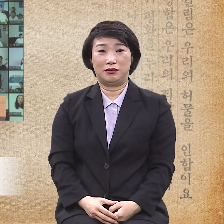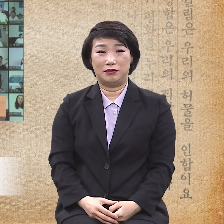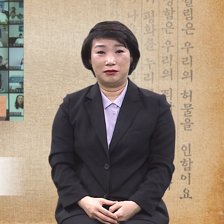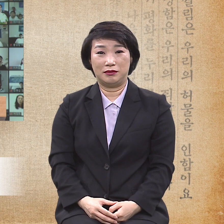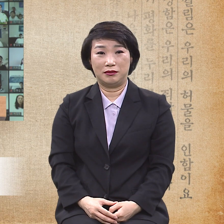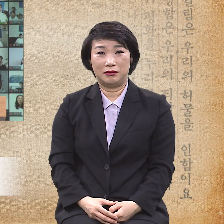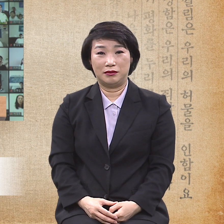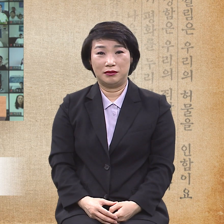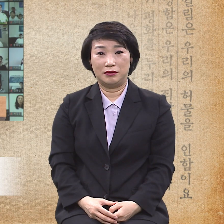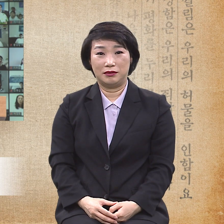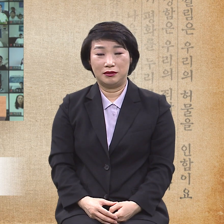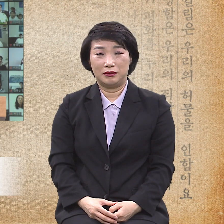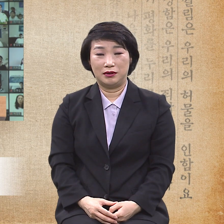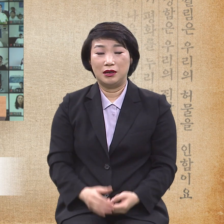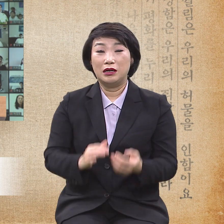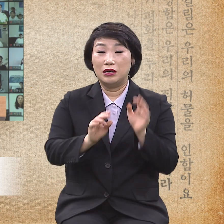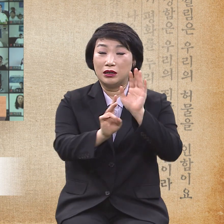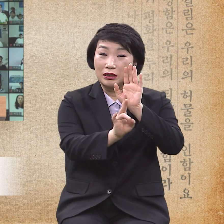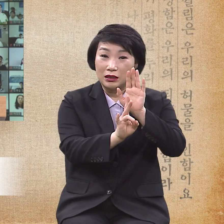그가